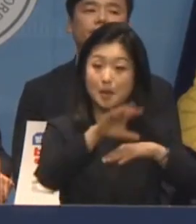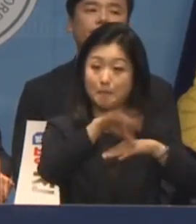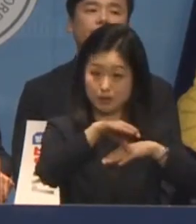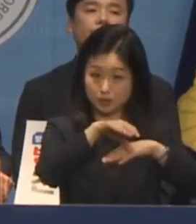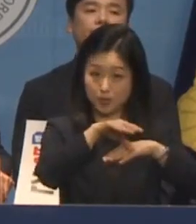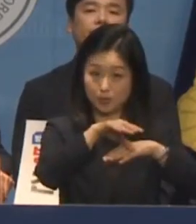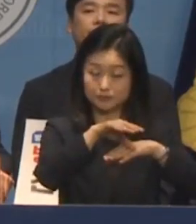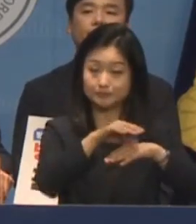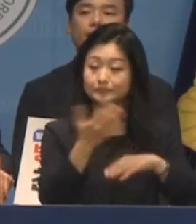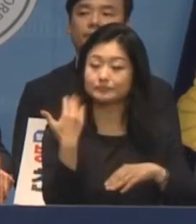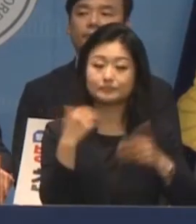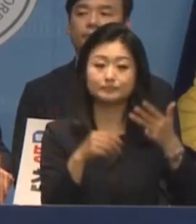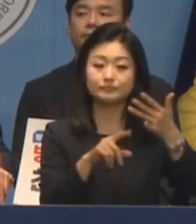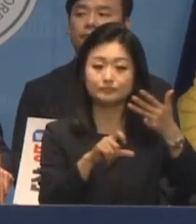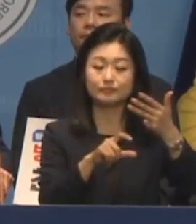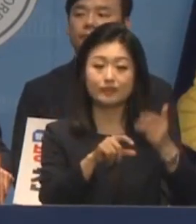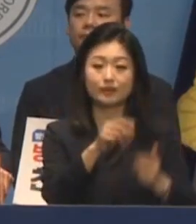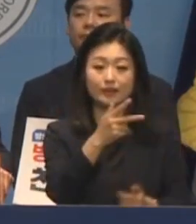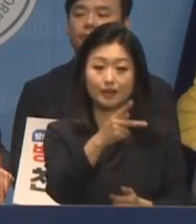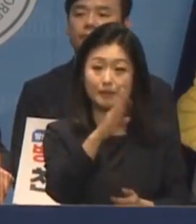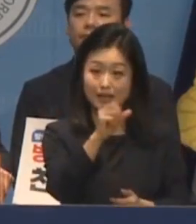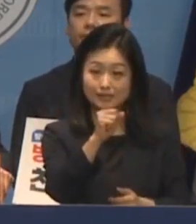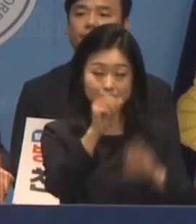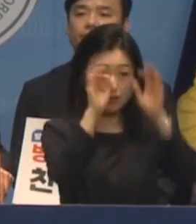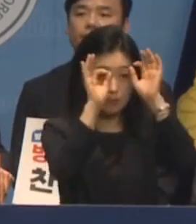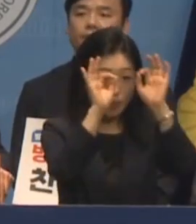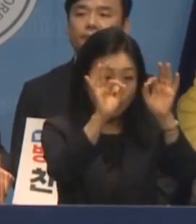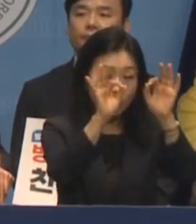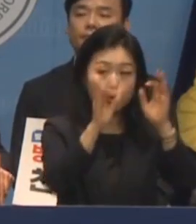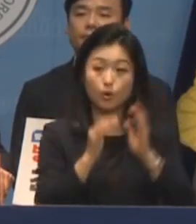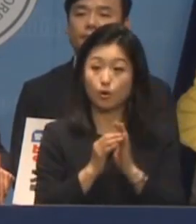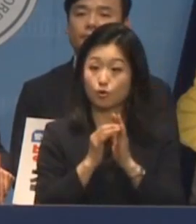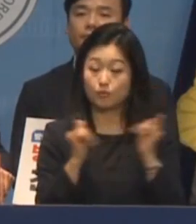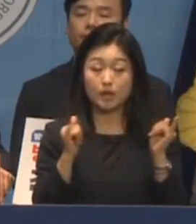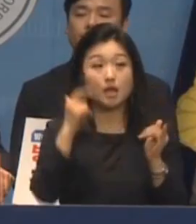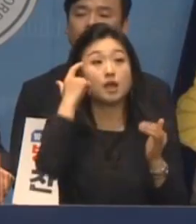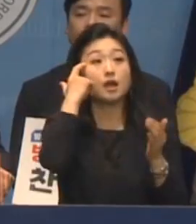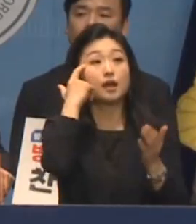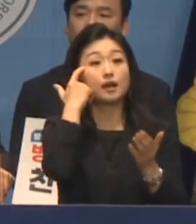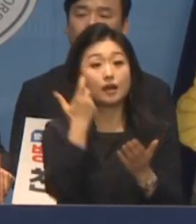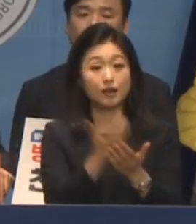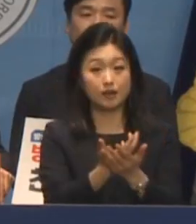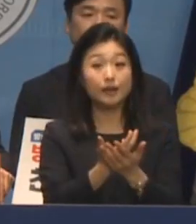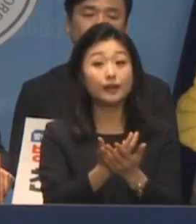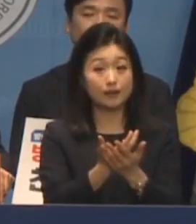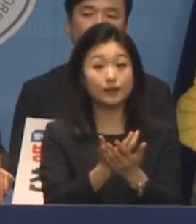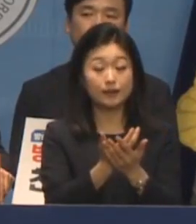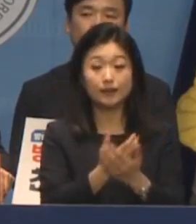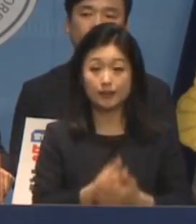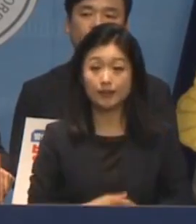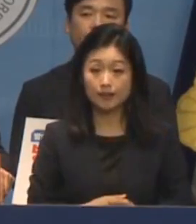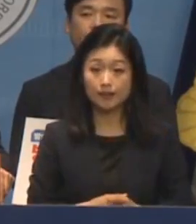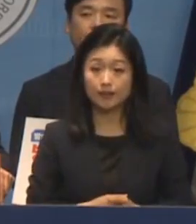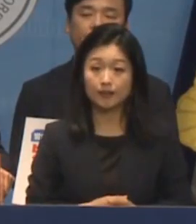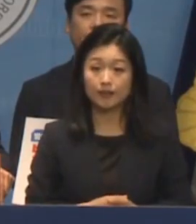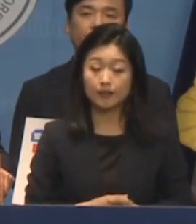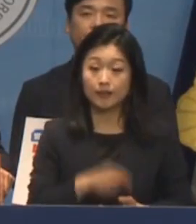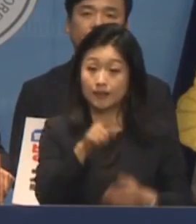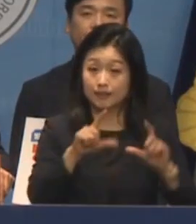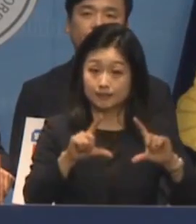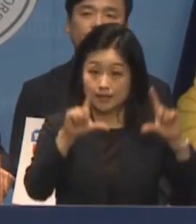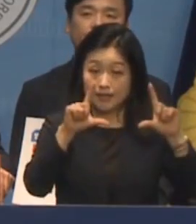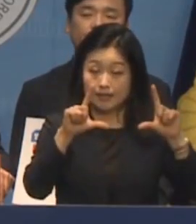저는 지난 8월 15일 KBS를 보면서 많은 국민들이 경악하셨으리라 믿습니다.